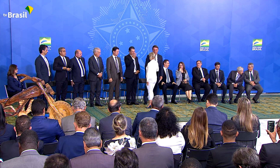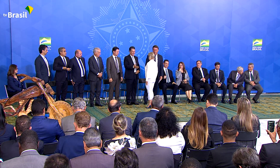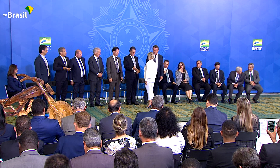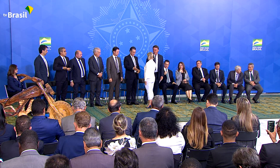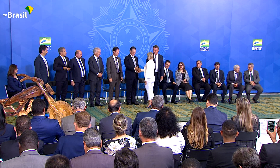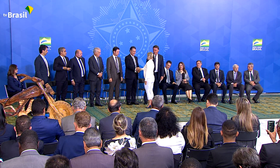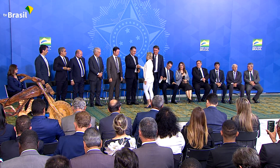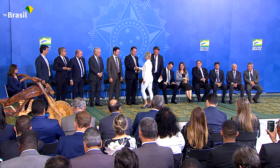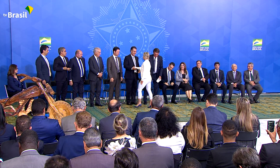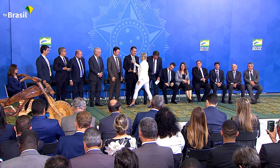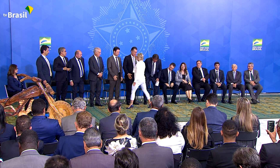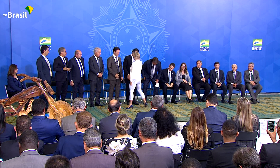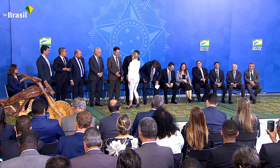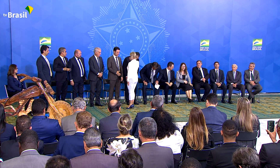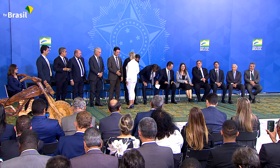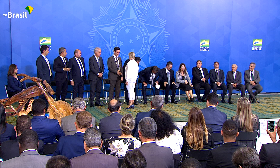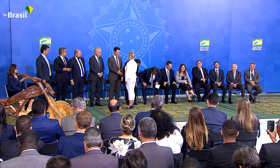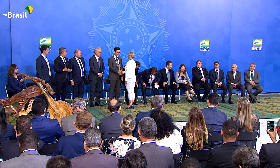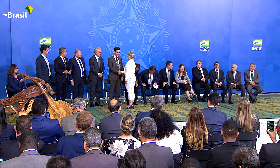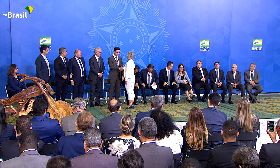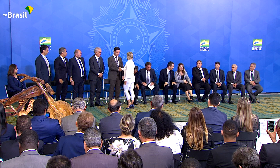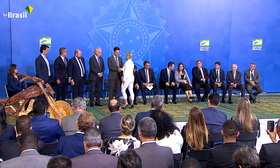E aí